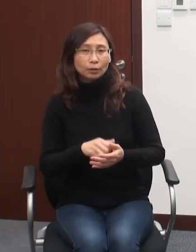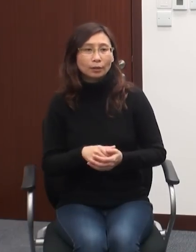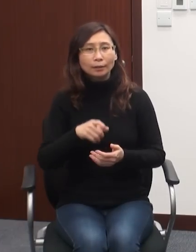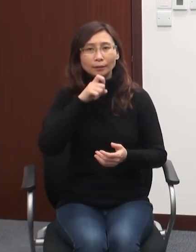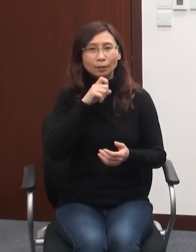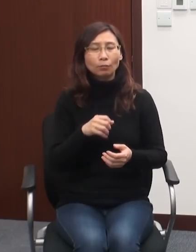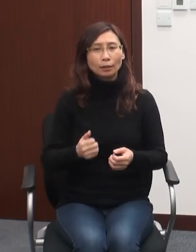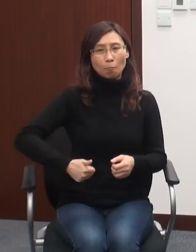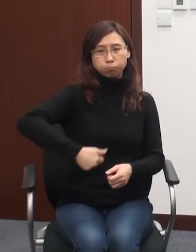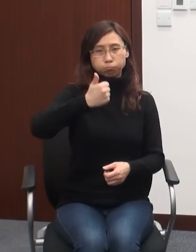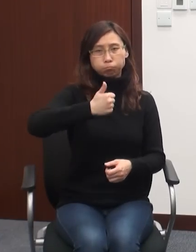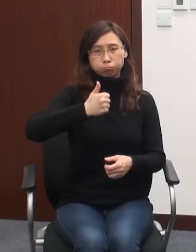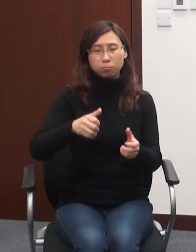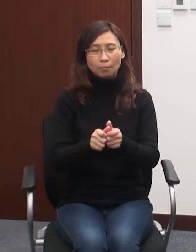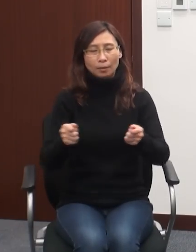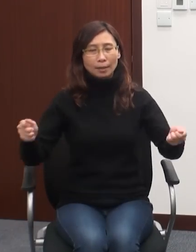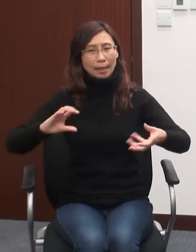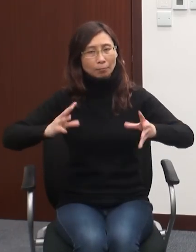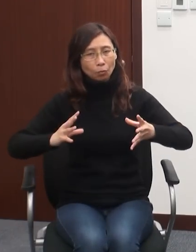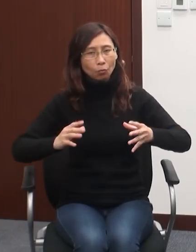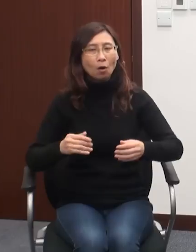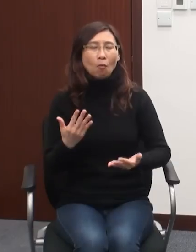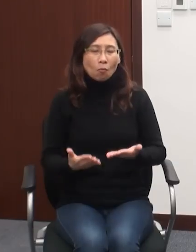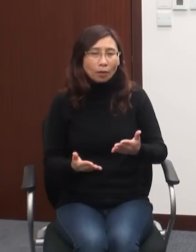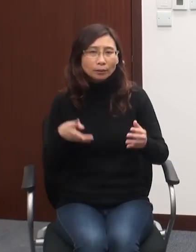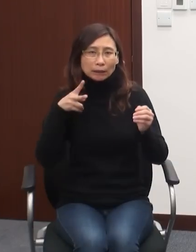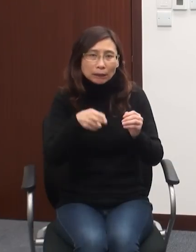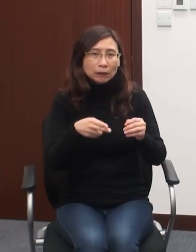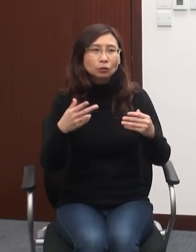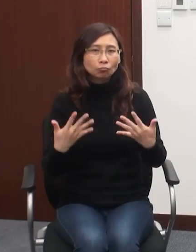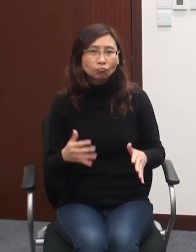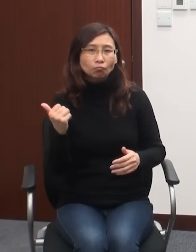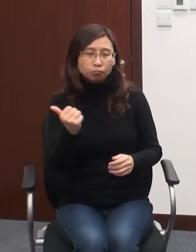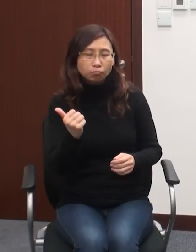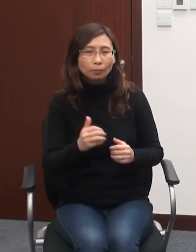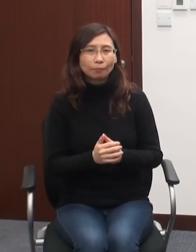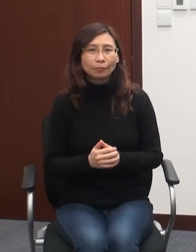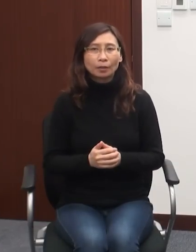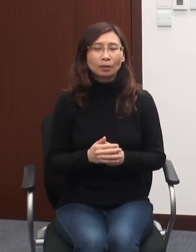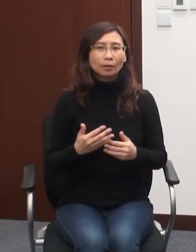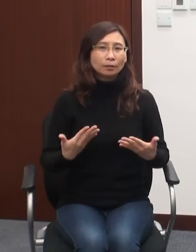剪布，咁然之後可能譬如話長毛去即係司法覆核，但係又被否決，咁。